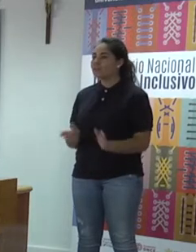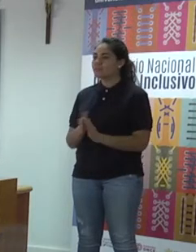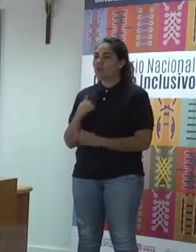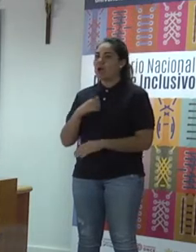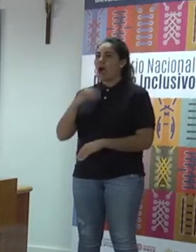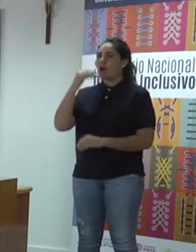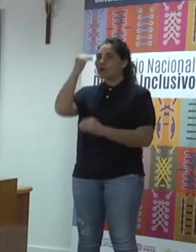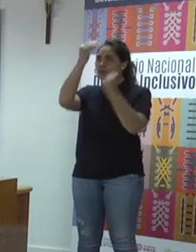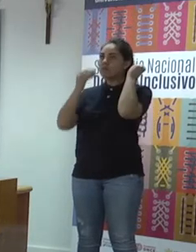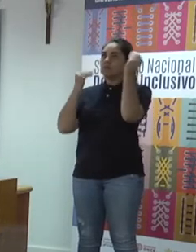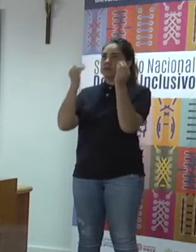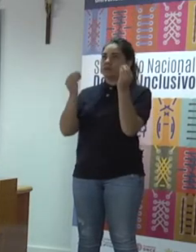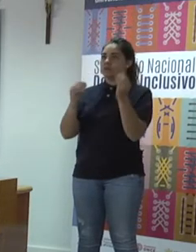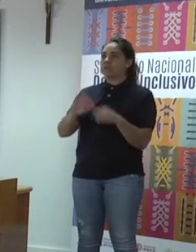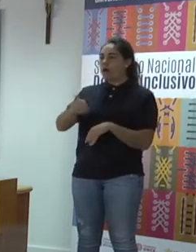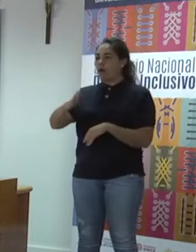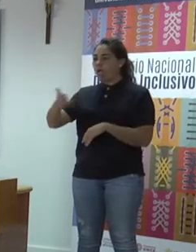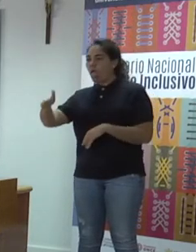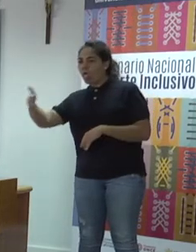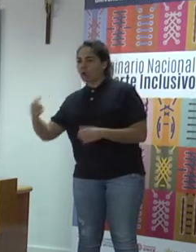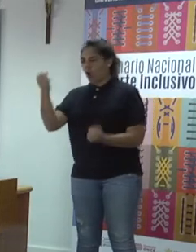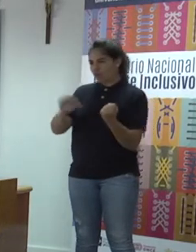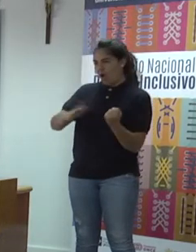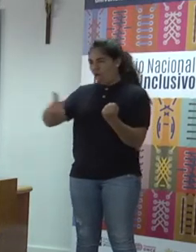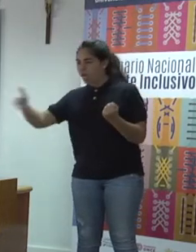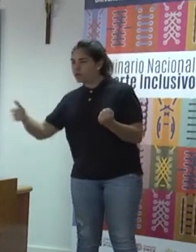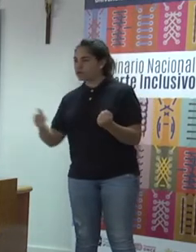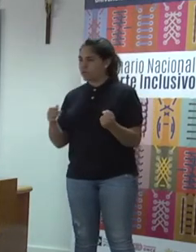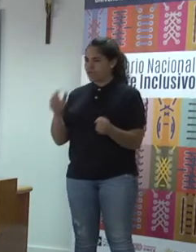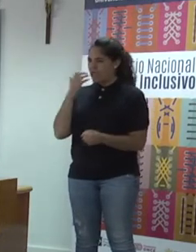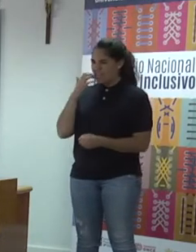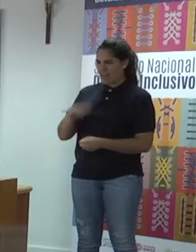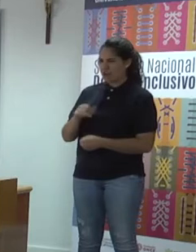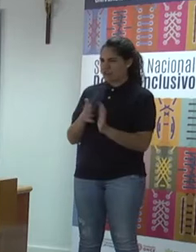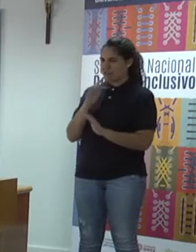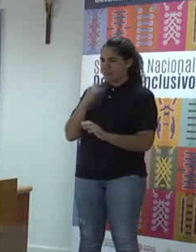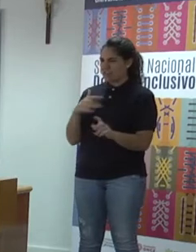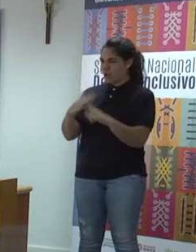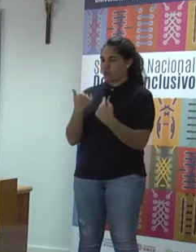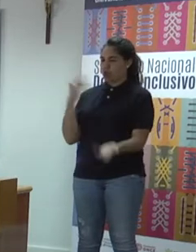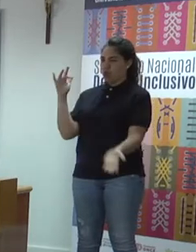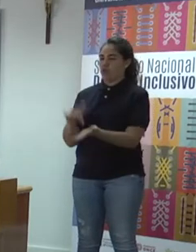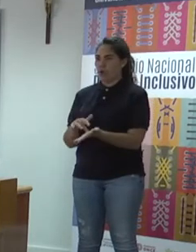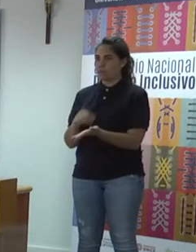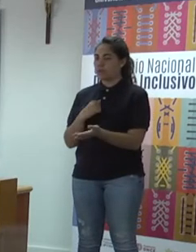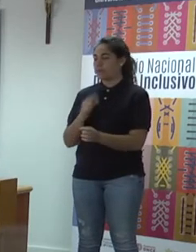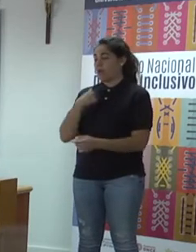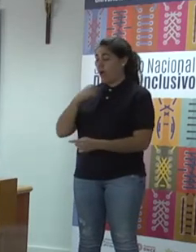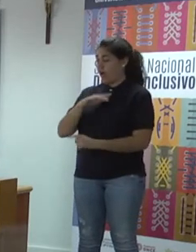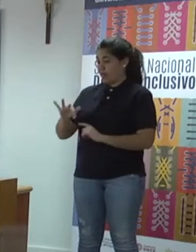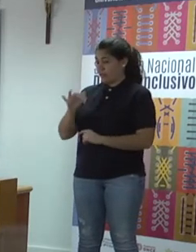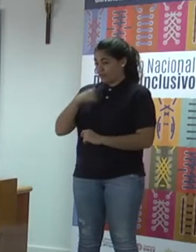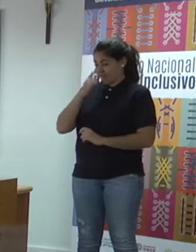vueltas dentro de tal, porque es muy raro esa circunstancia, ¿no? Cómo te pasa todo y tal. Y yo dije, además lo tenía clarísimo, ya